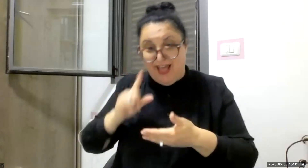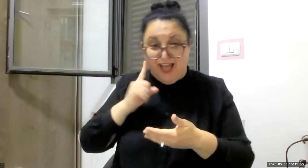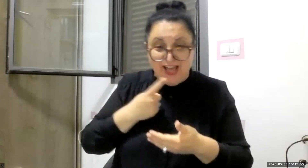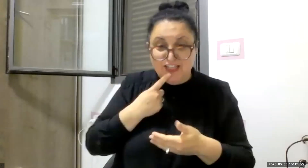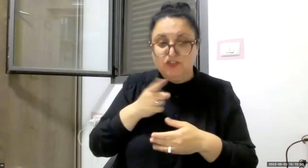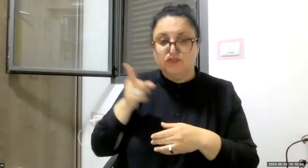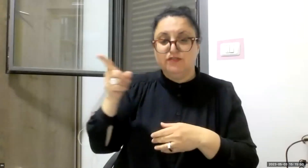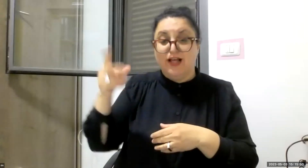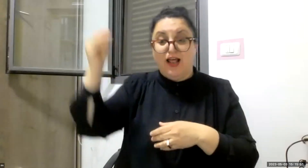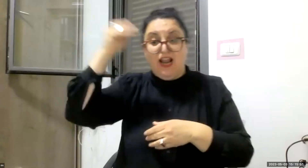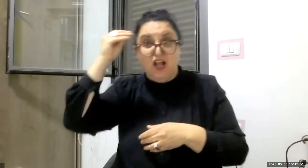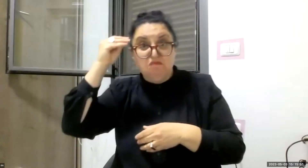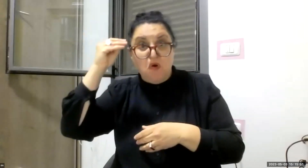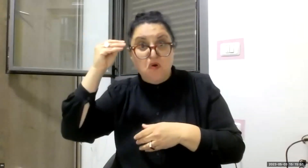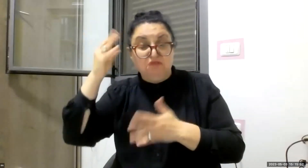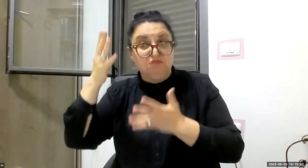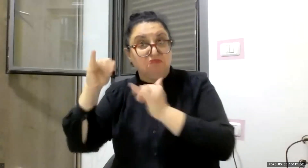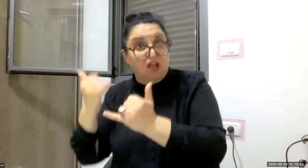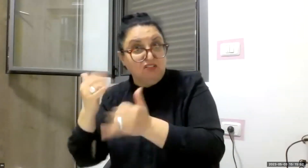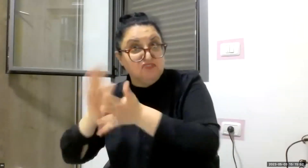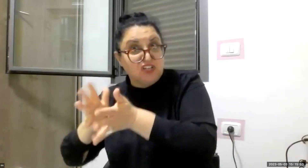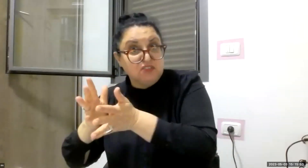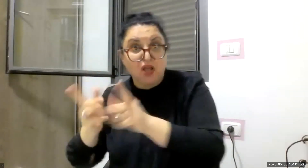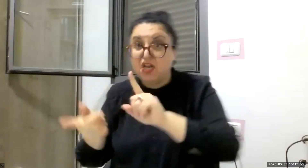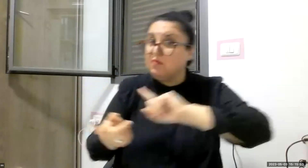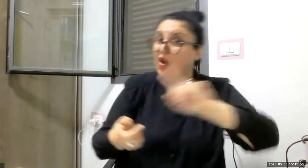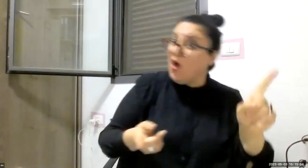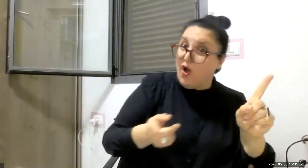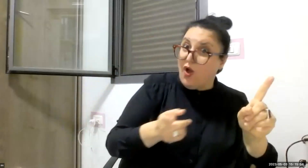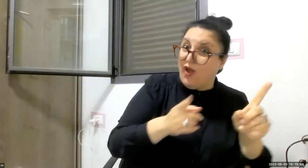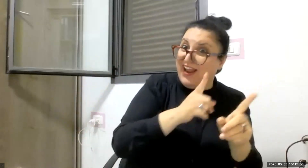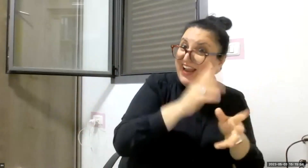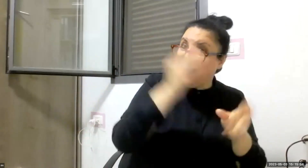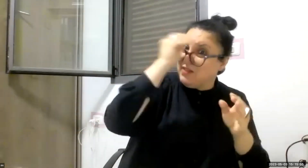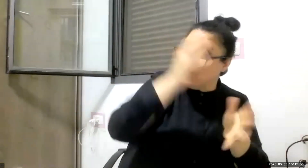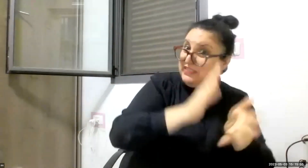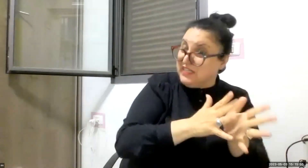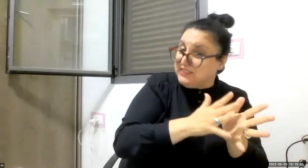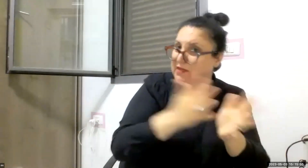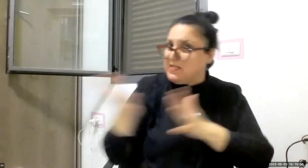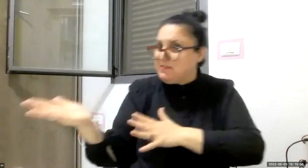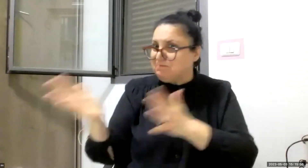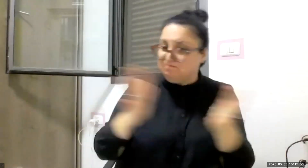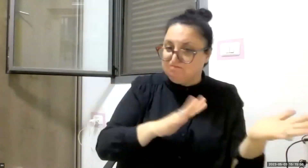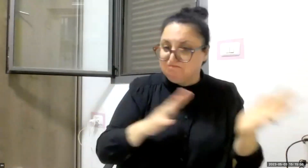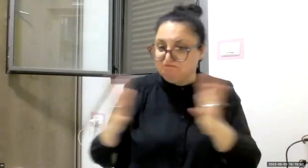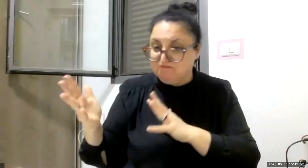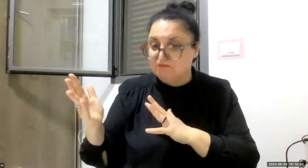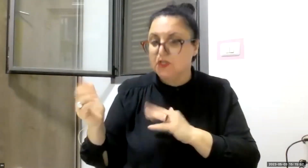במידה שבמשפחה נולד ילד חירש, ונשאל את השאלה אם כן ללמוד שפת סימנים, או לא ללמוד